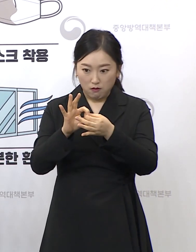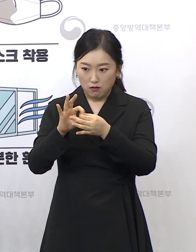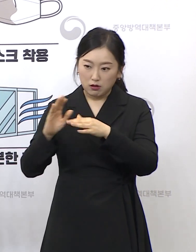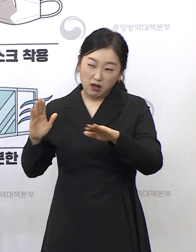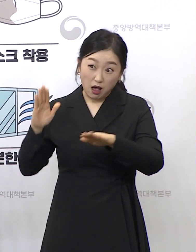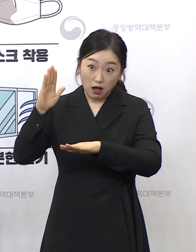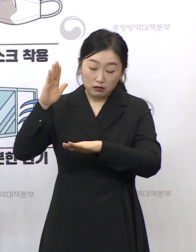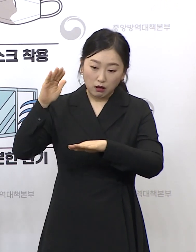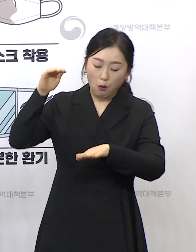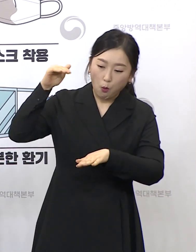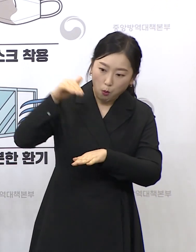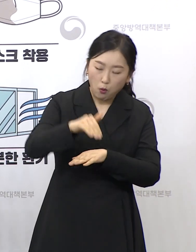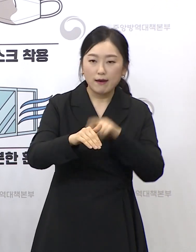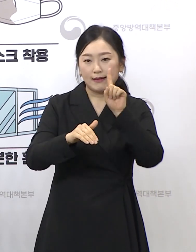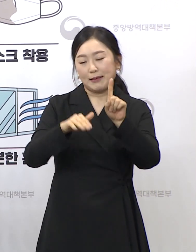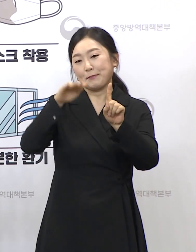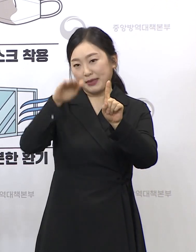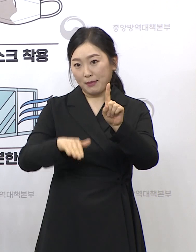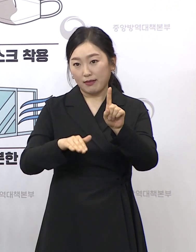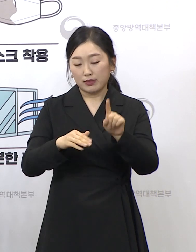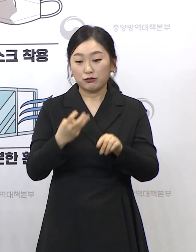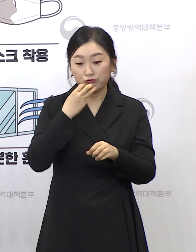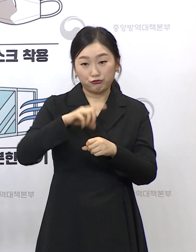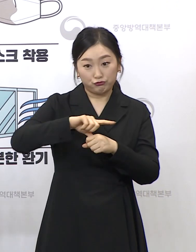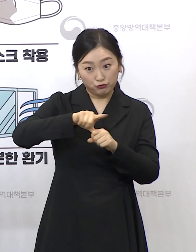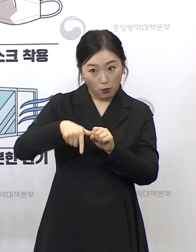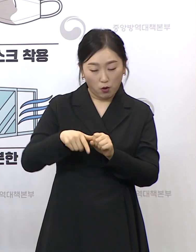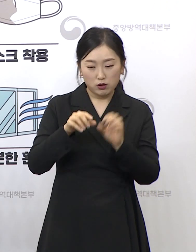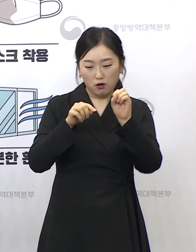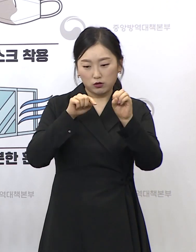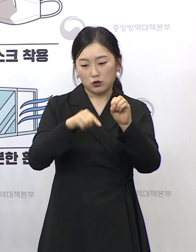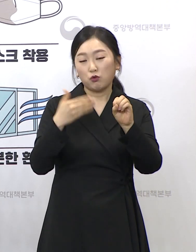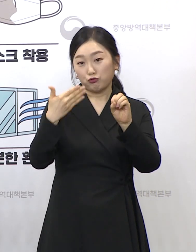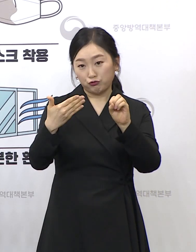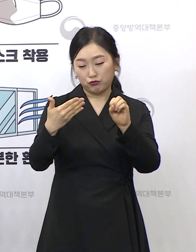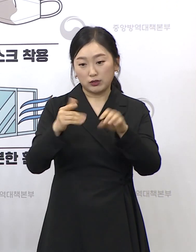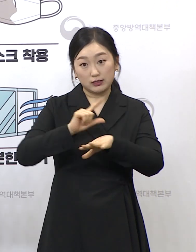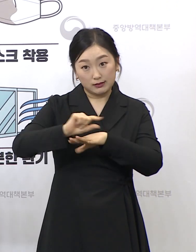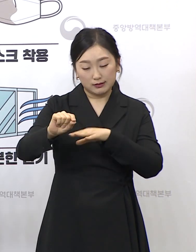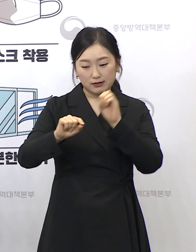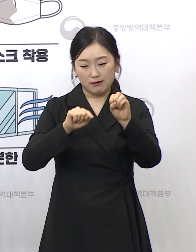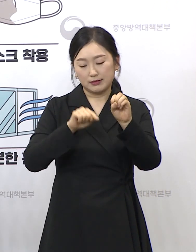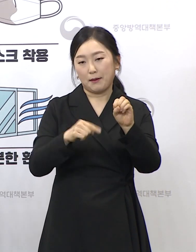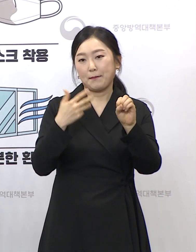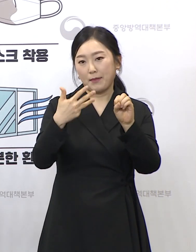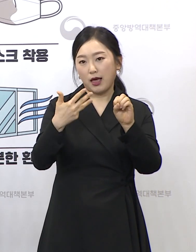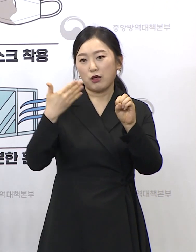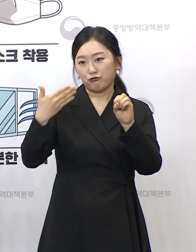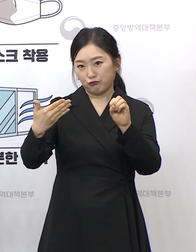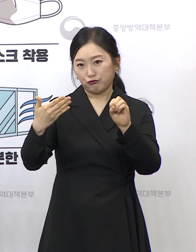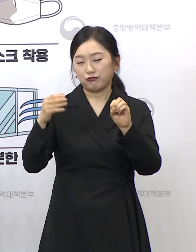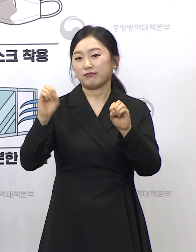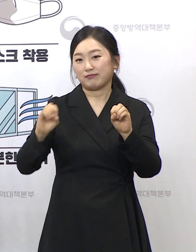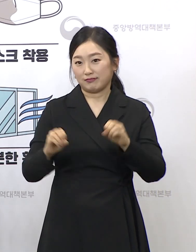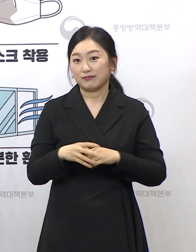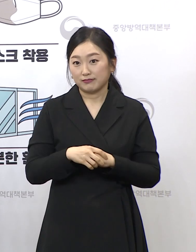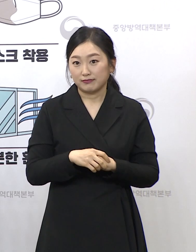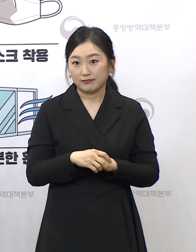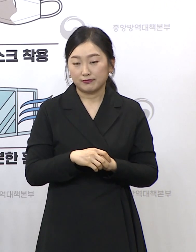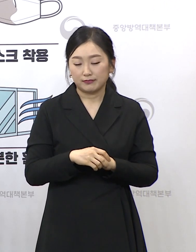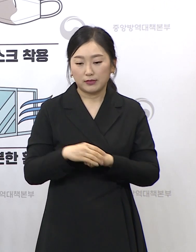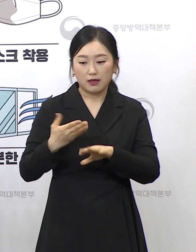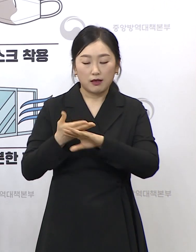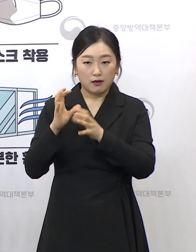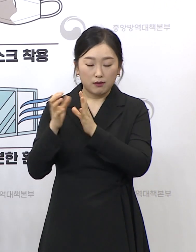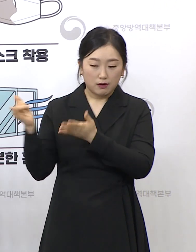미만으로 감소하였고 수도권은 0.90, 비수도권은 0.89입니다. 해외